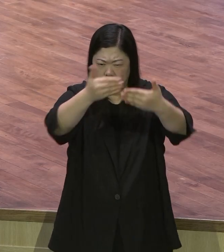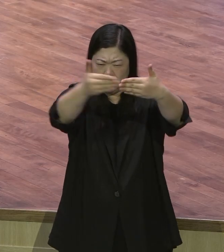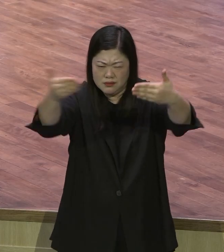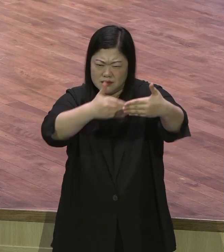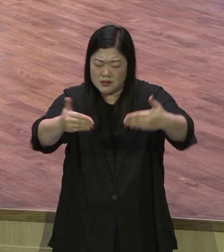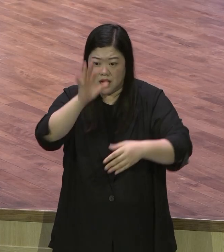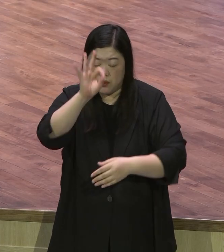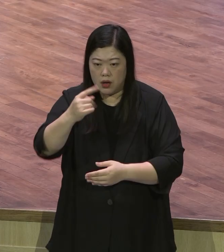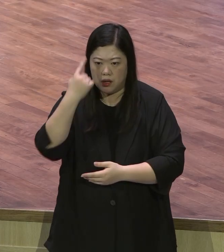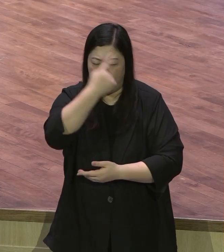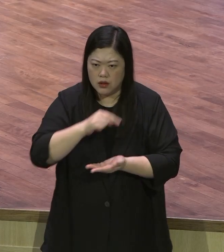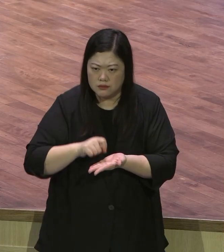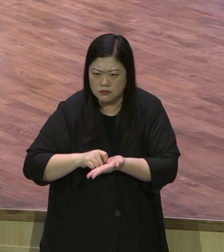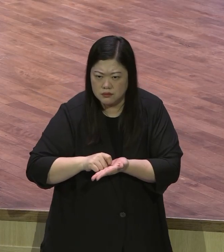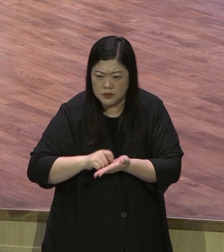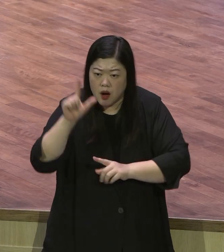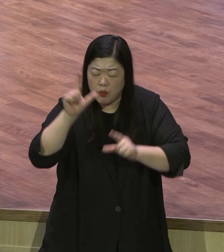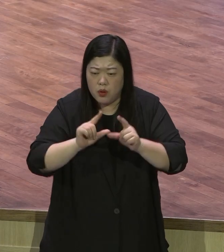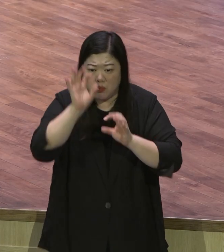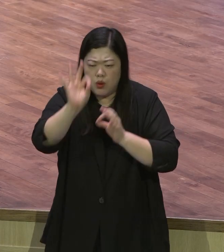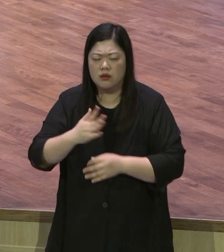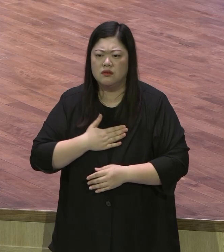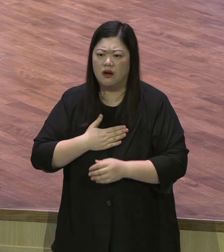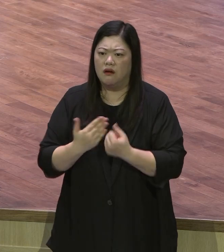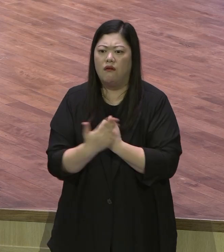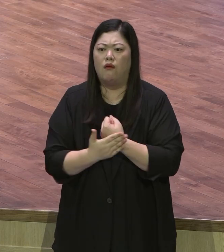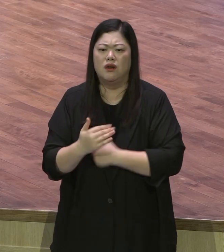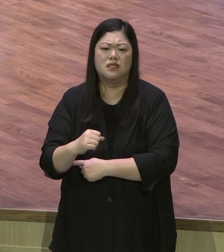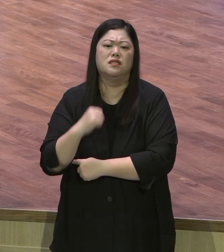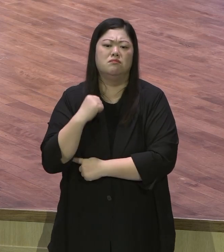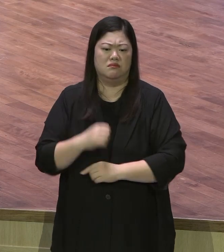듣겠다고 이 시간에.